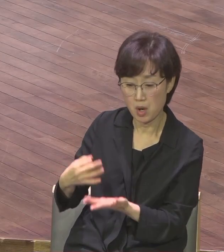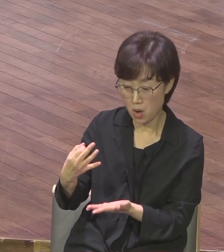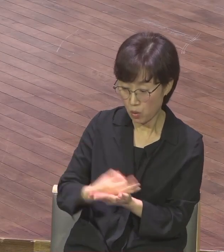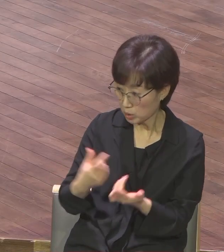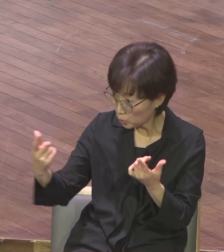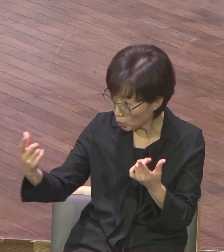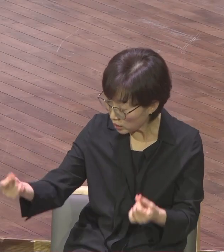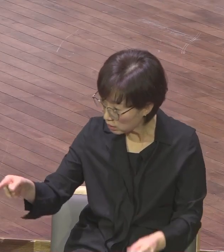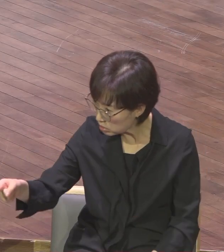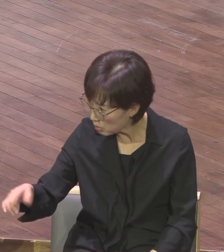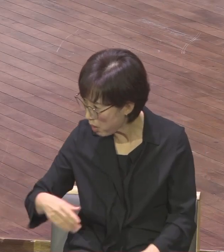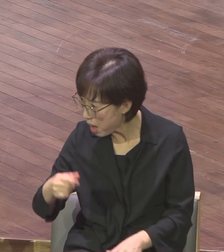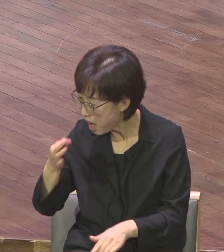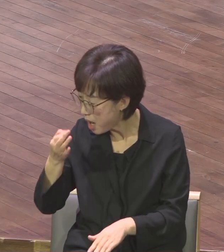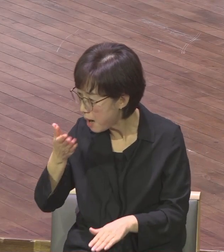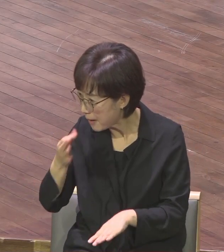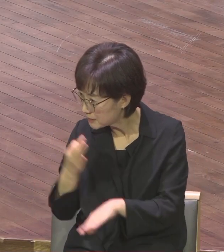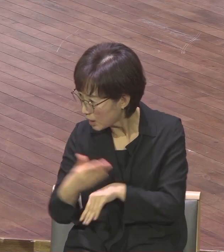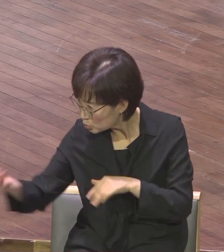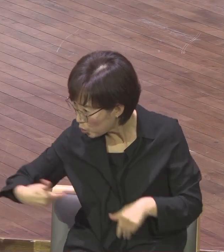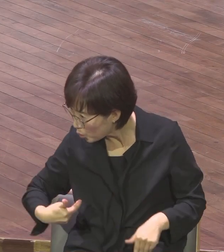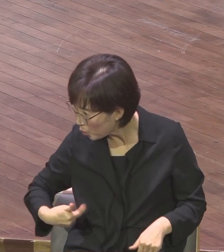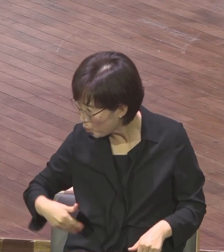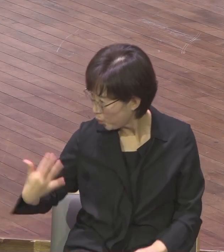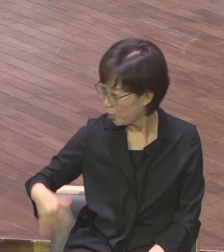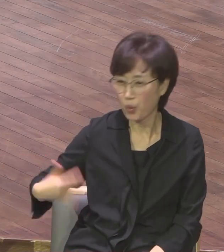밥도 사. 이야.